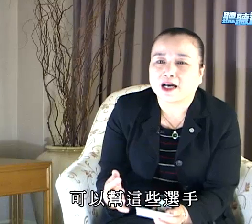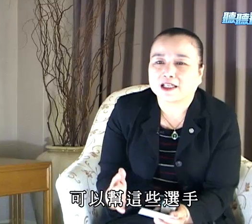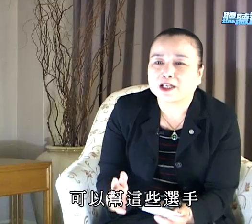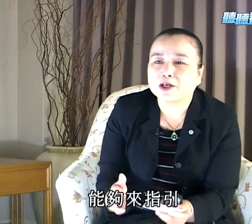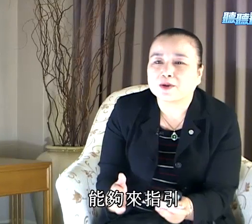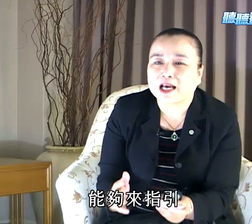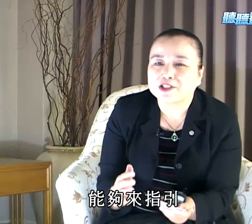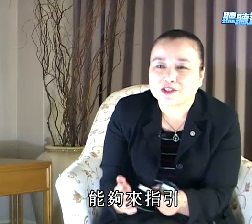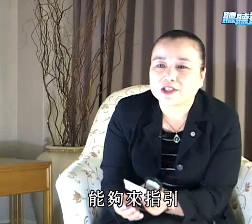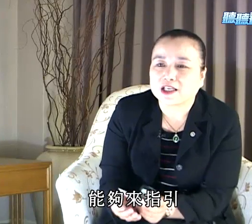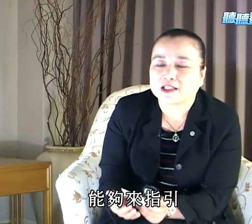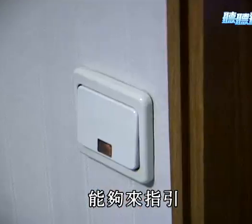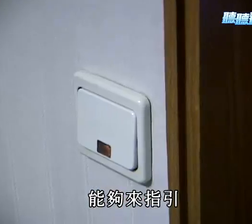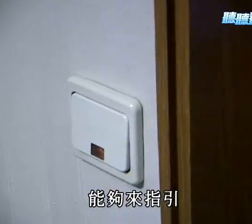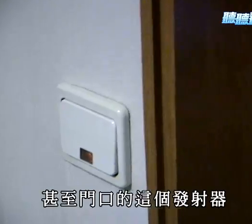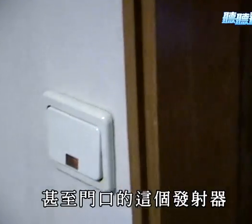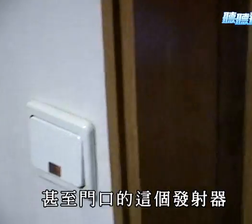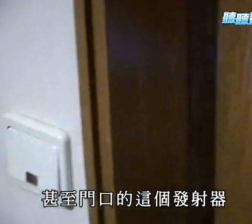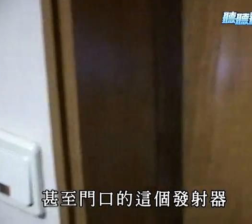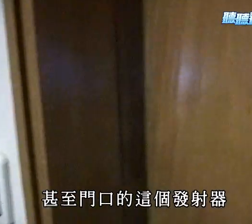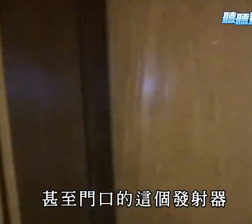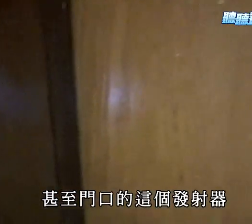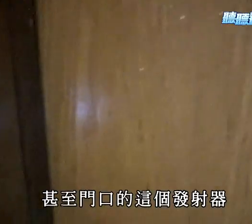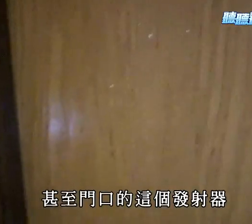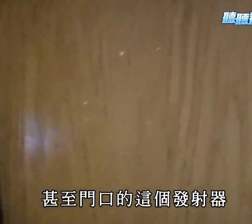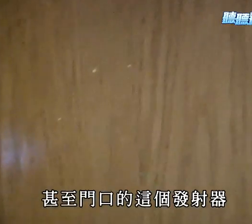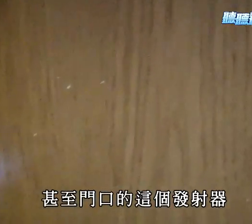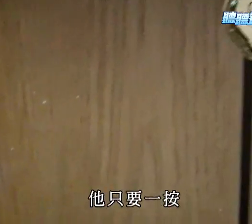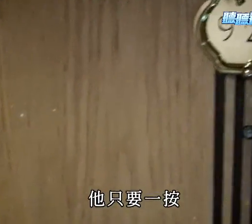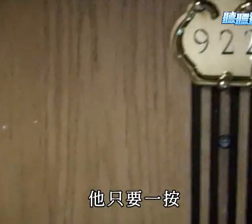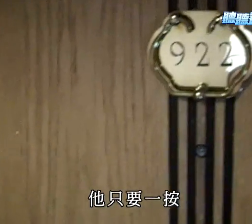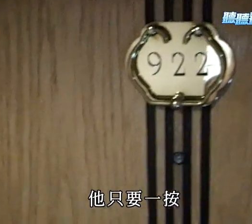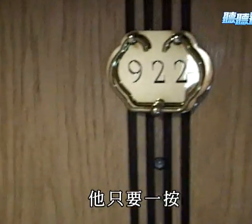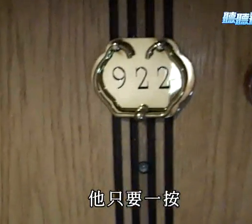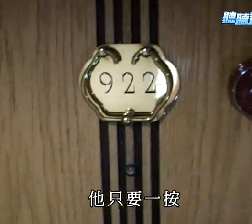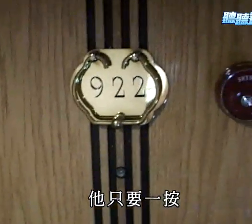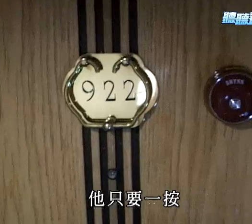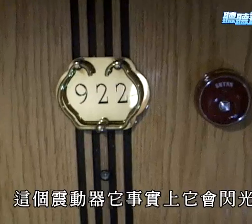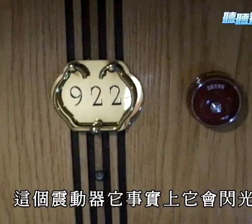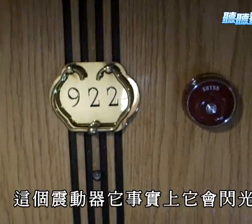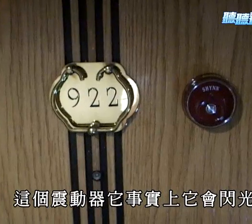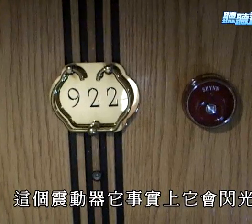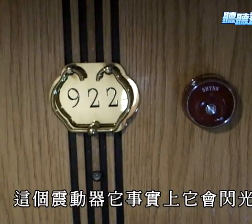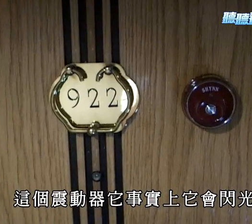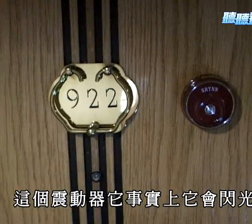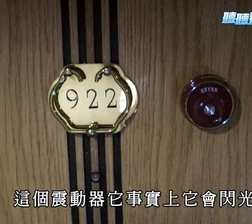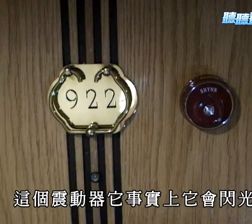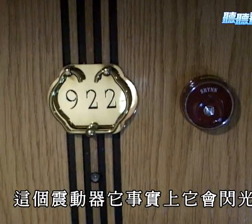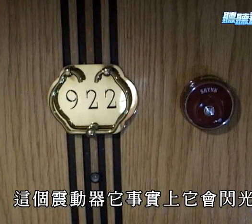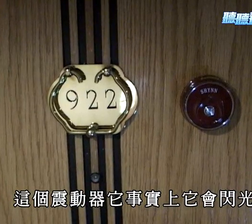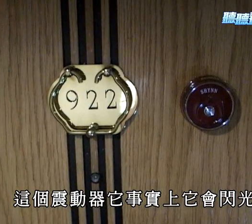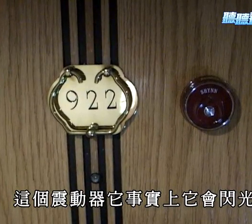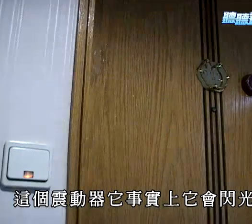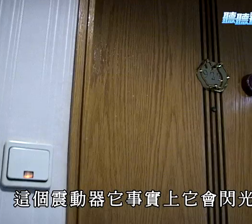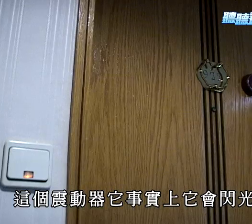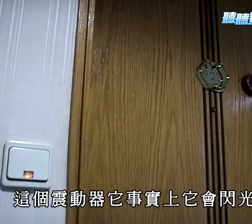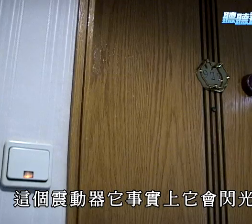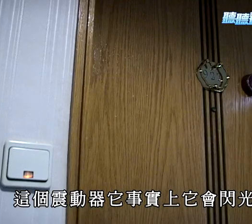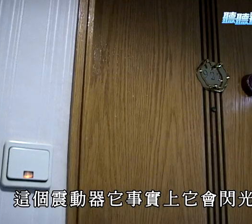能够来指引，甚至N口的这个发射器，它只要一按，那这个振动器它事实上它会闪光，而